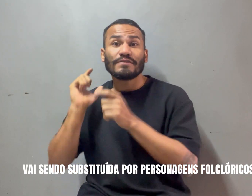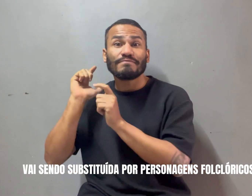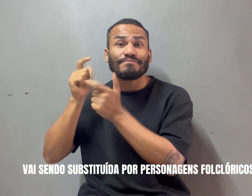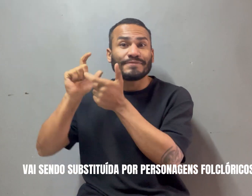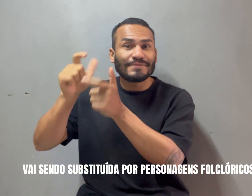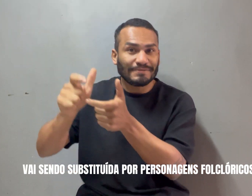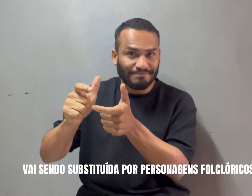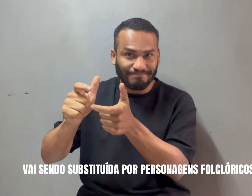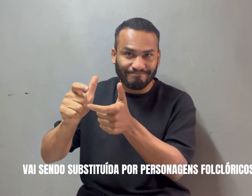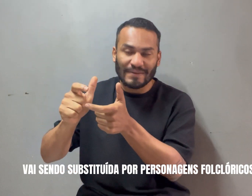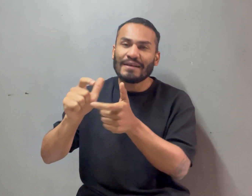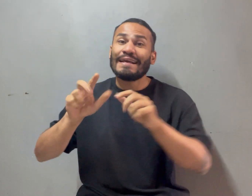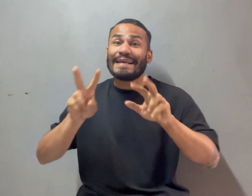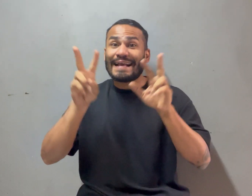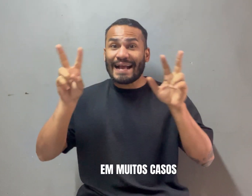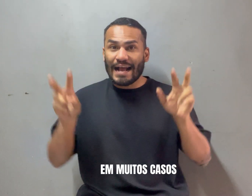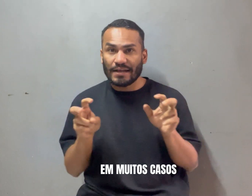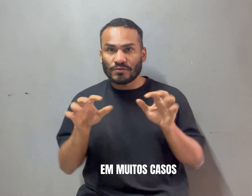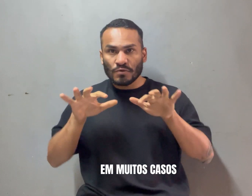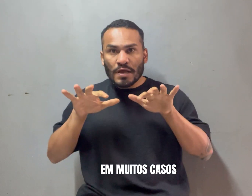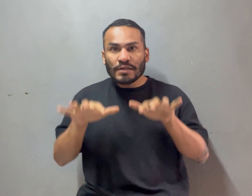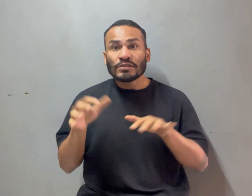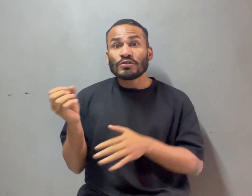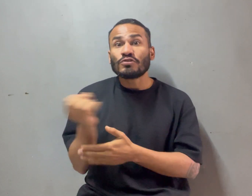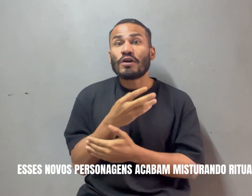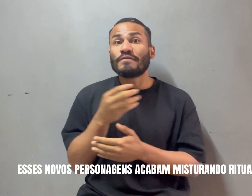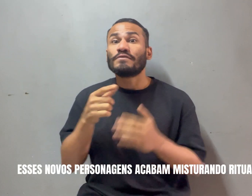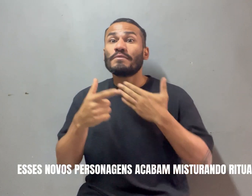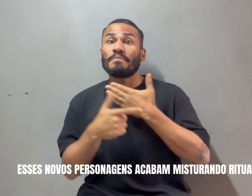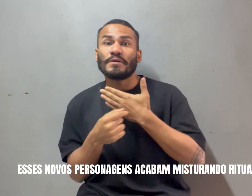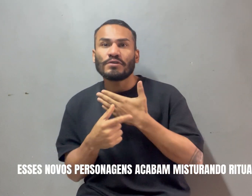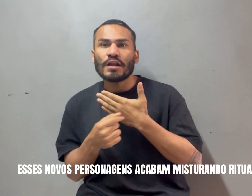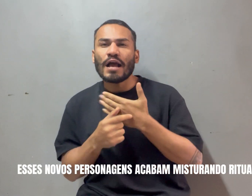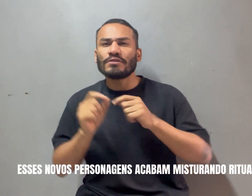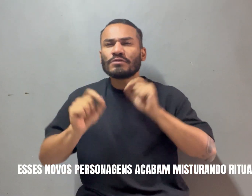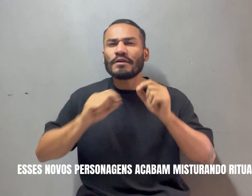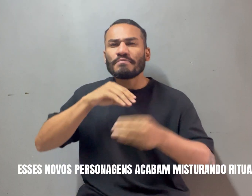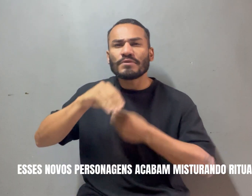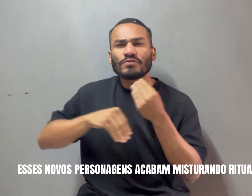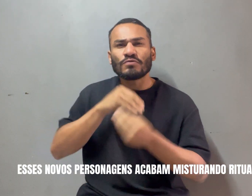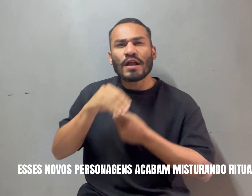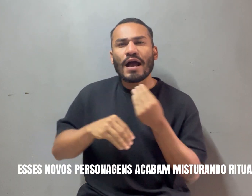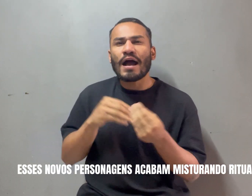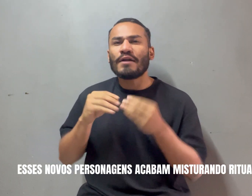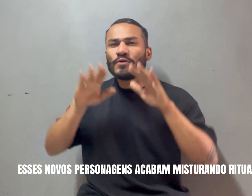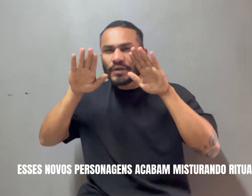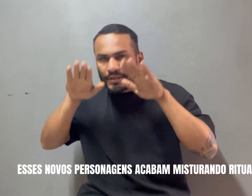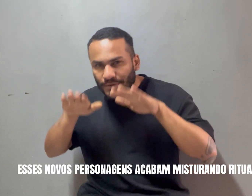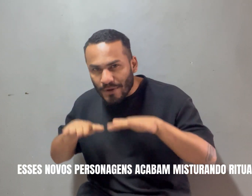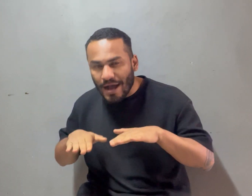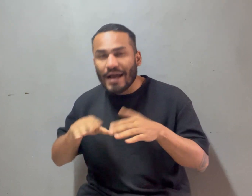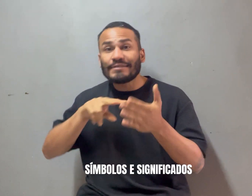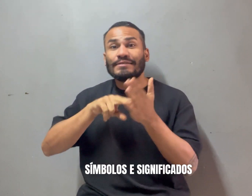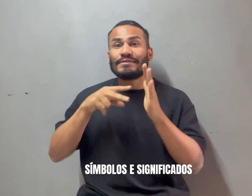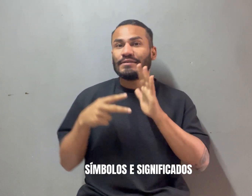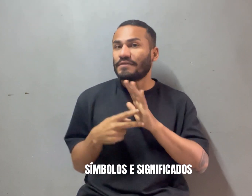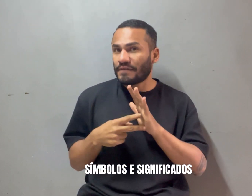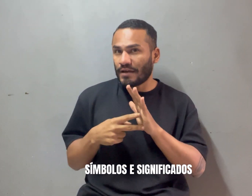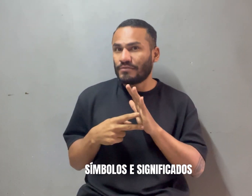personagens folclóricos. Em muitos casos, esses novos personagens acabam misturando rituais, símbolos e